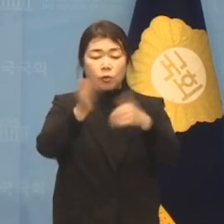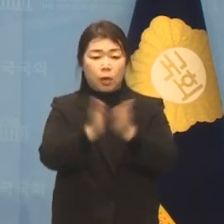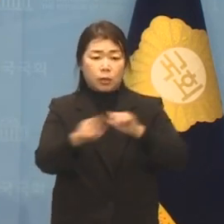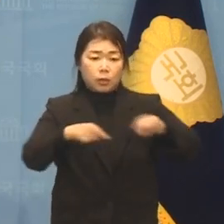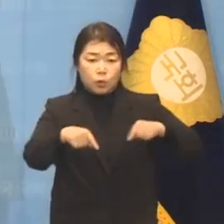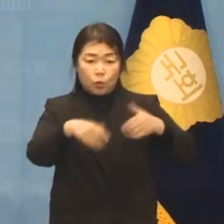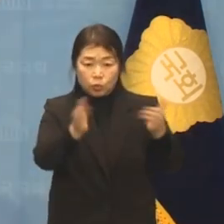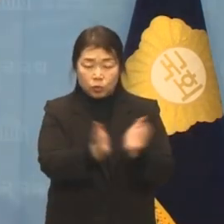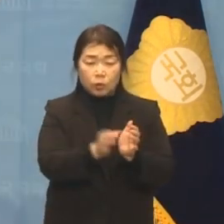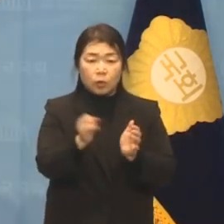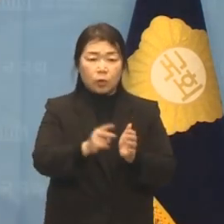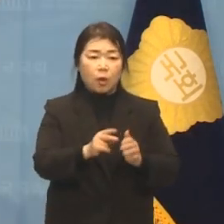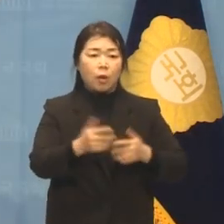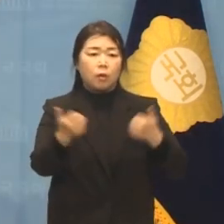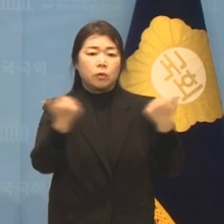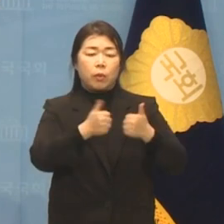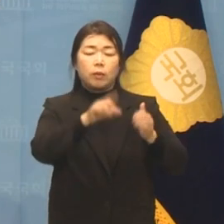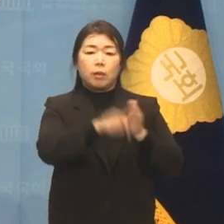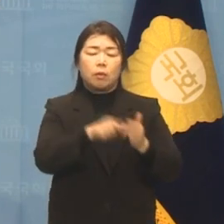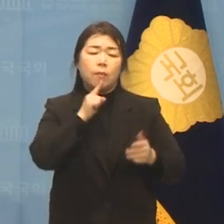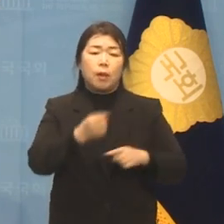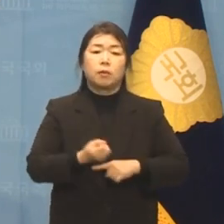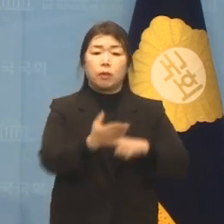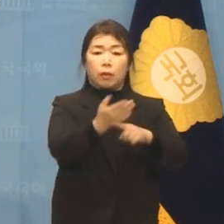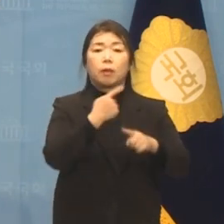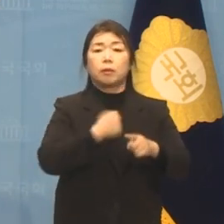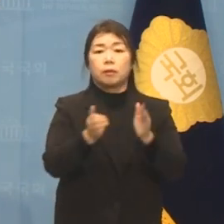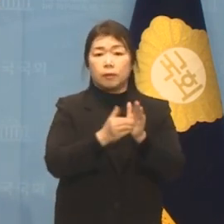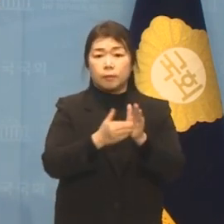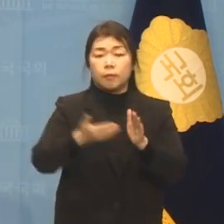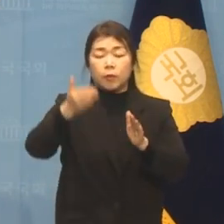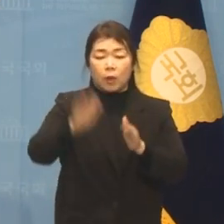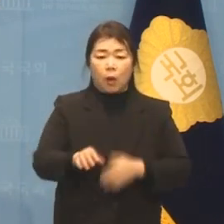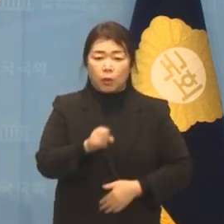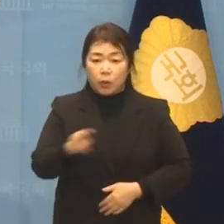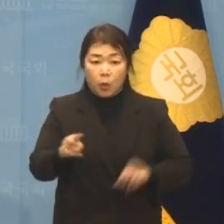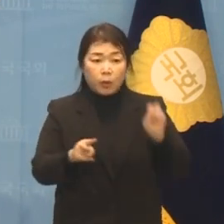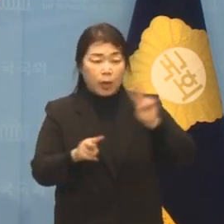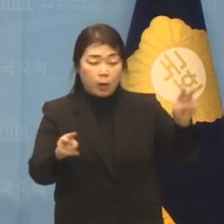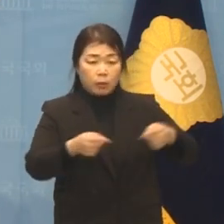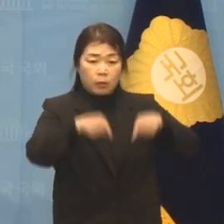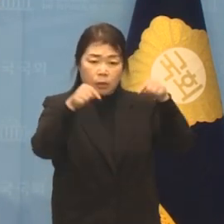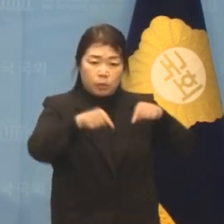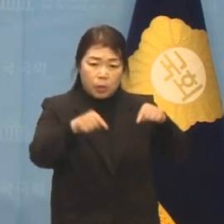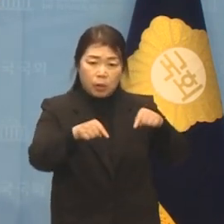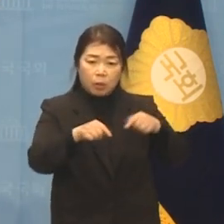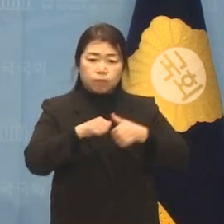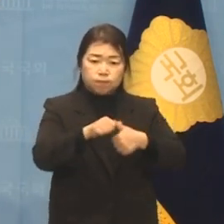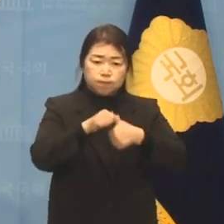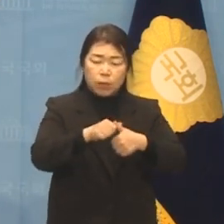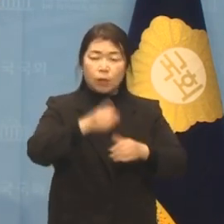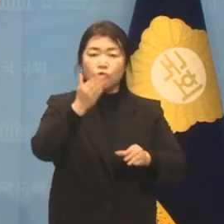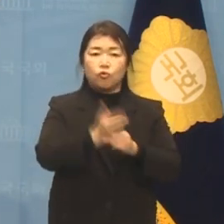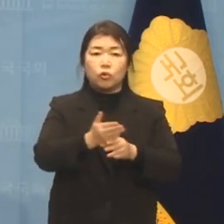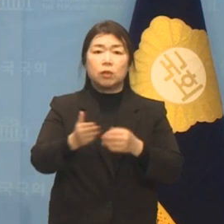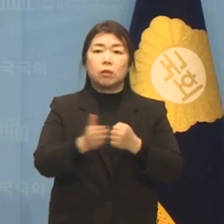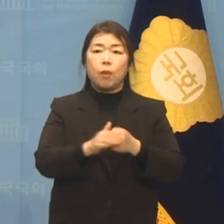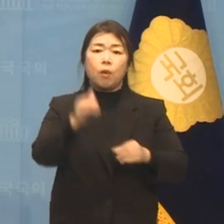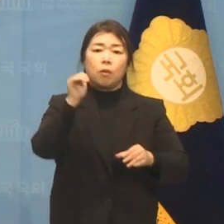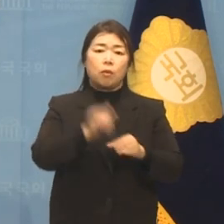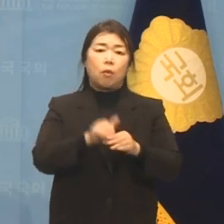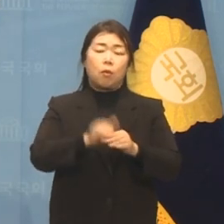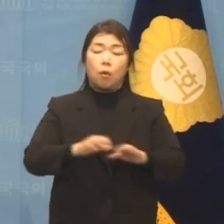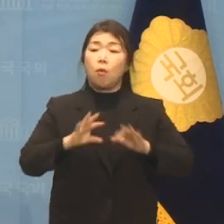의총을 통해서도 전달한 바 있습니다. 그러나 여야 간의 협상의 교착 상태로 선거와